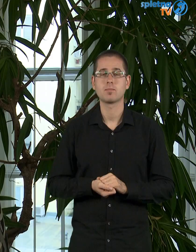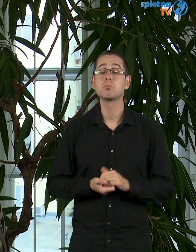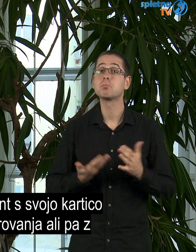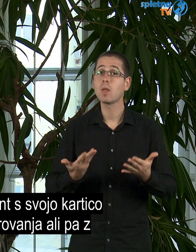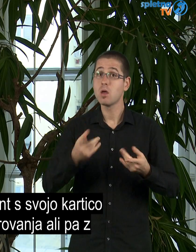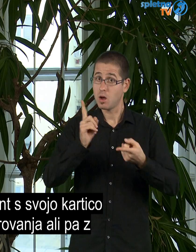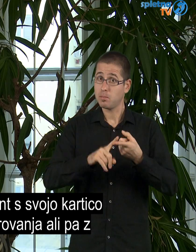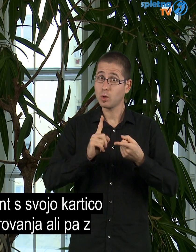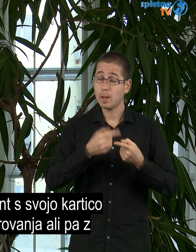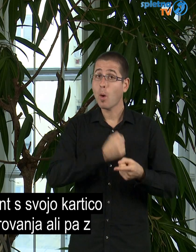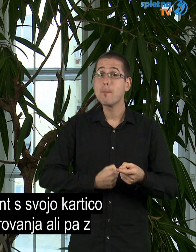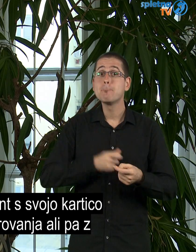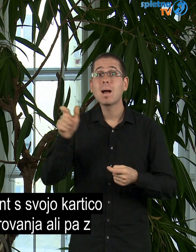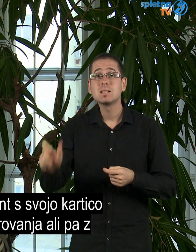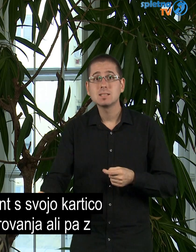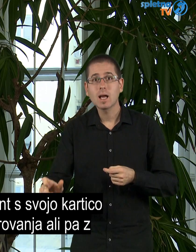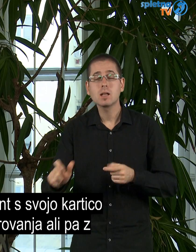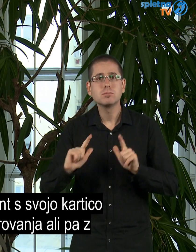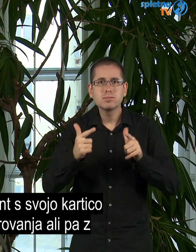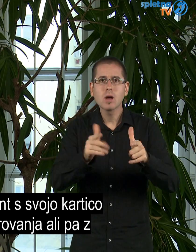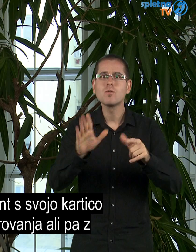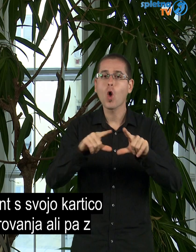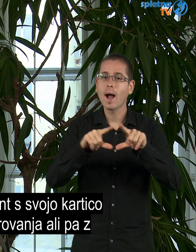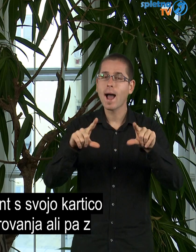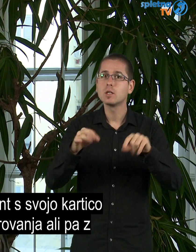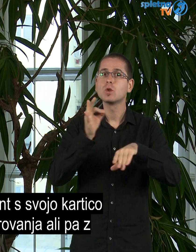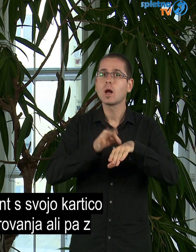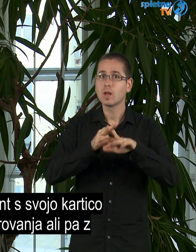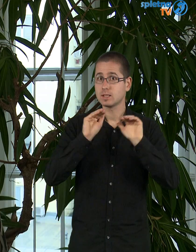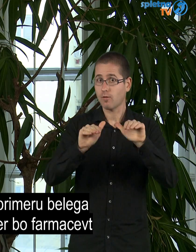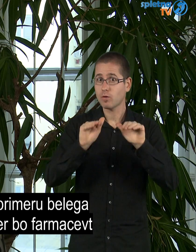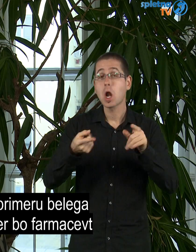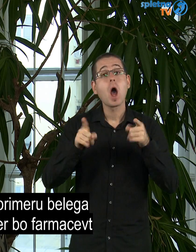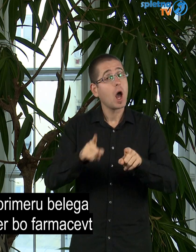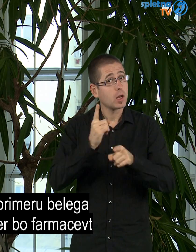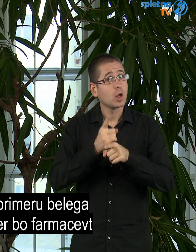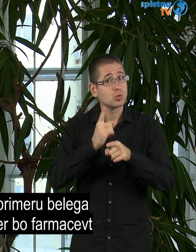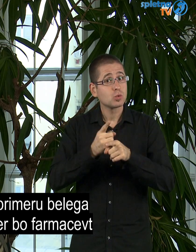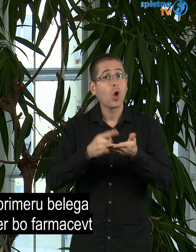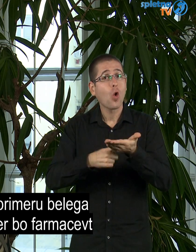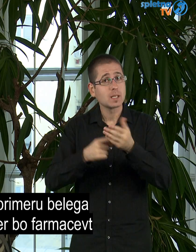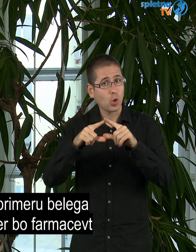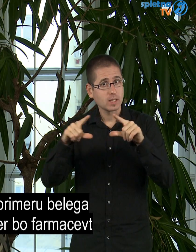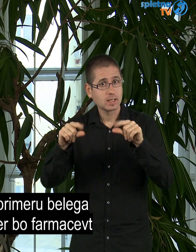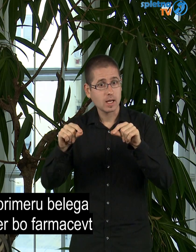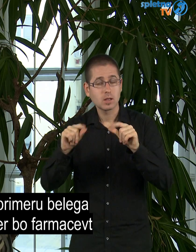Potem pa bo pacient šel za svojo kartico zdravstvenega zavarovanja ali za osebno izkaznico v primeru belega recepta v lekarno, kjer